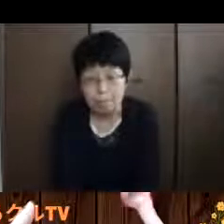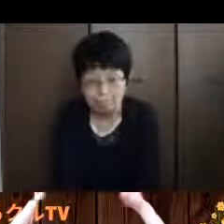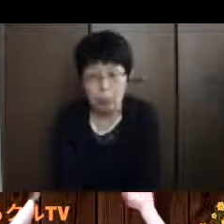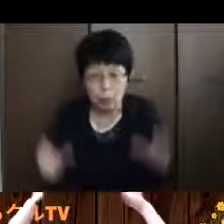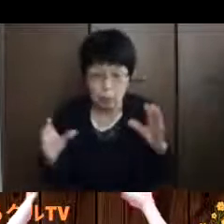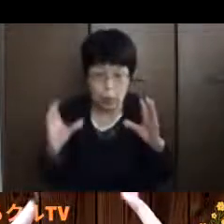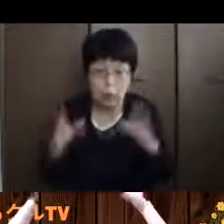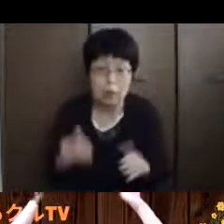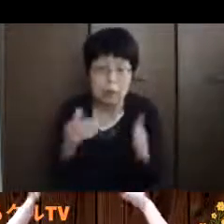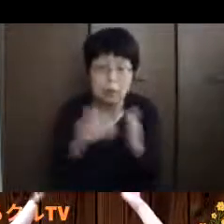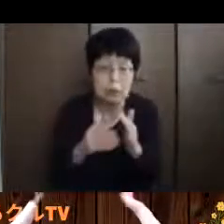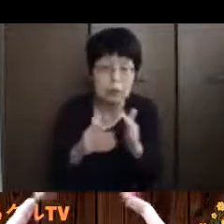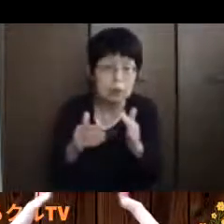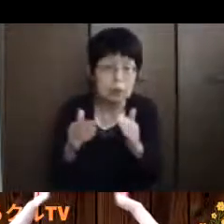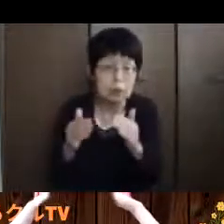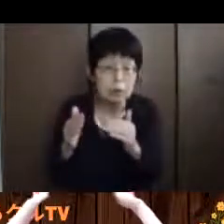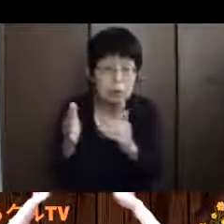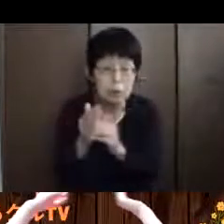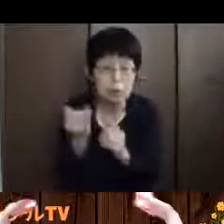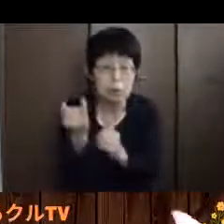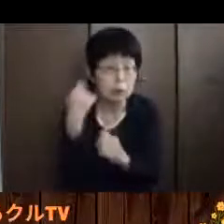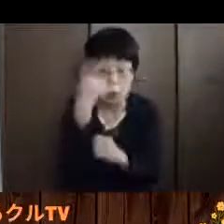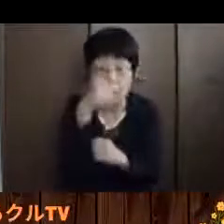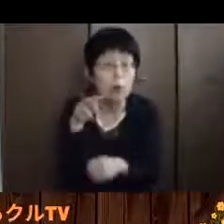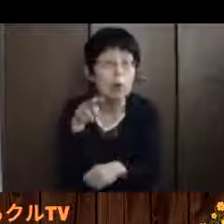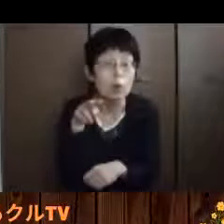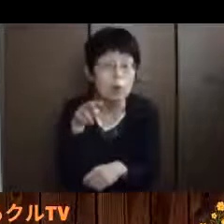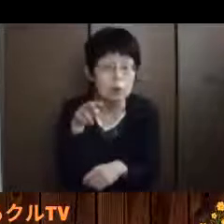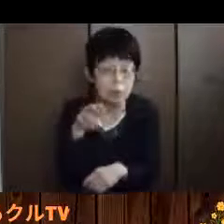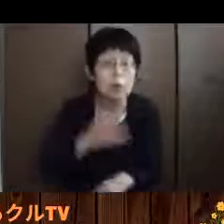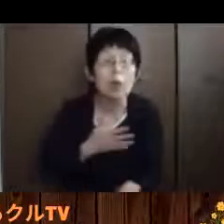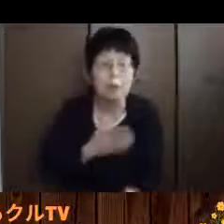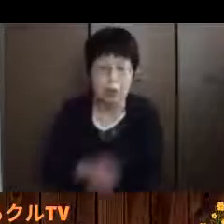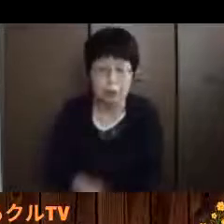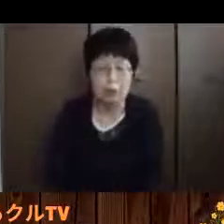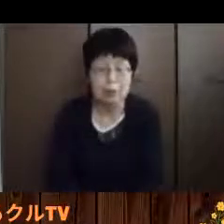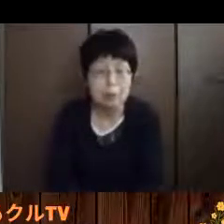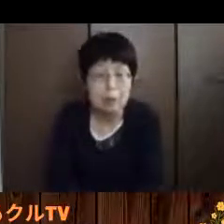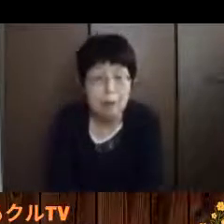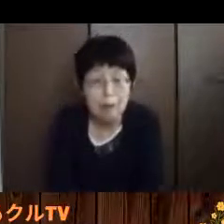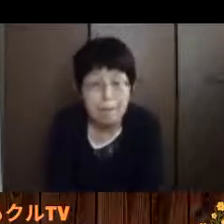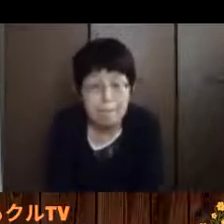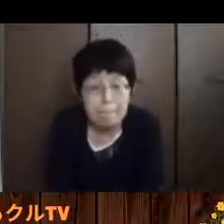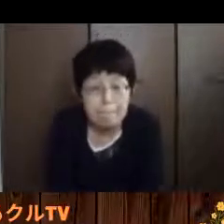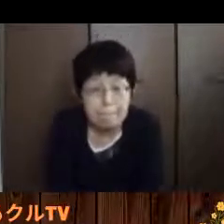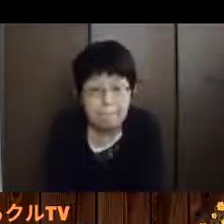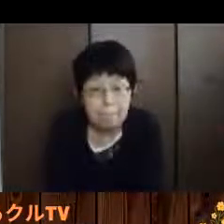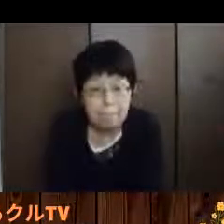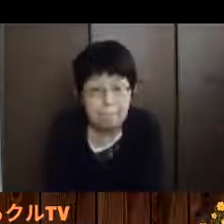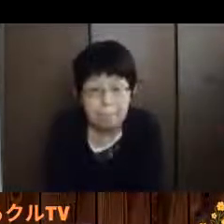竹ちゃんウーマンに叱られる番組始まります。 うん、私もご飯食べ終わったので